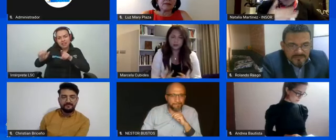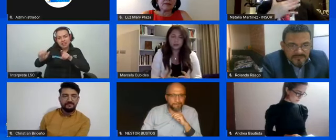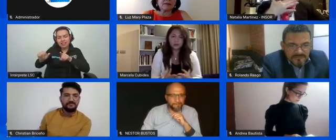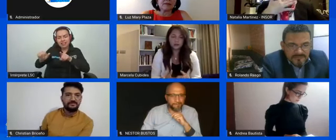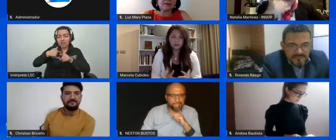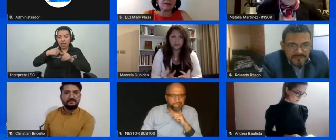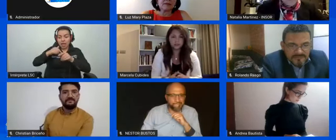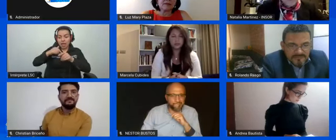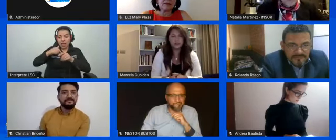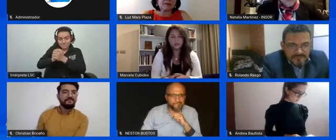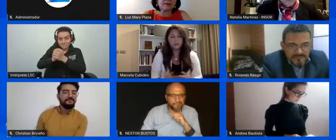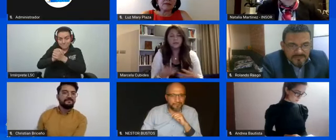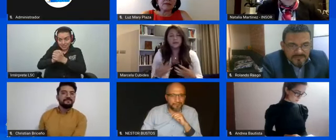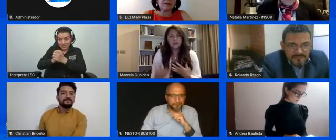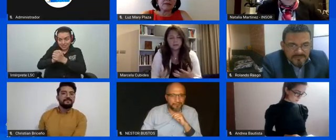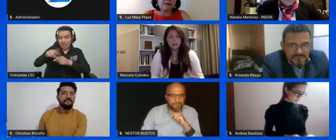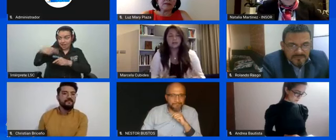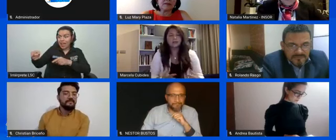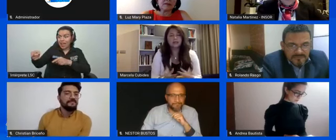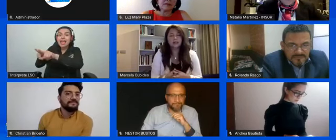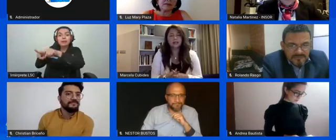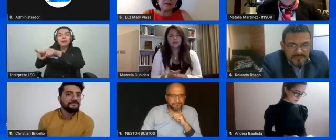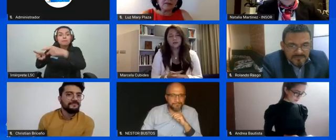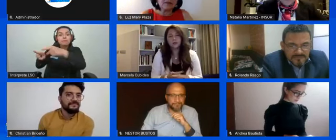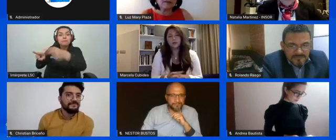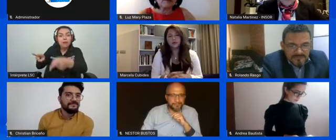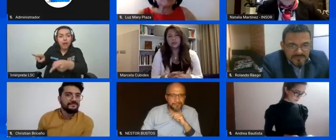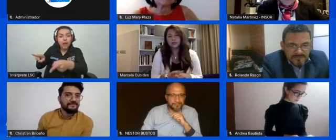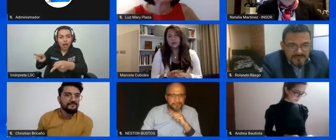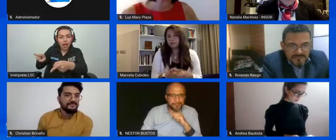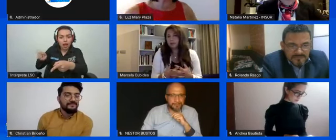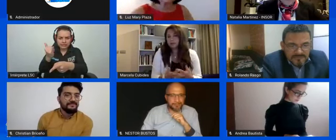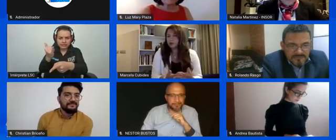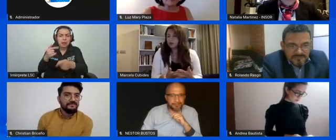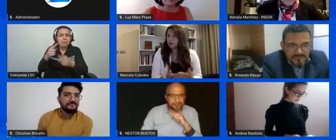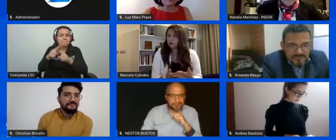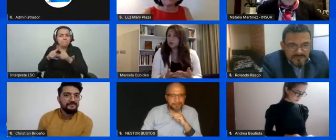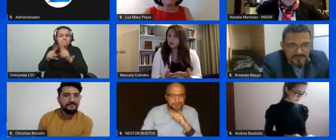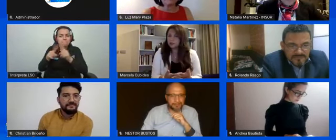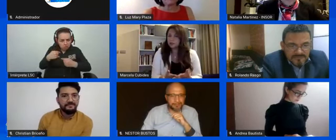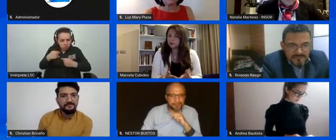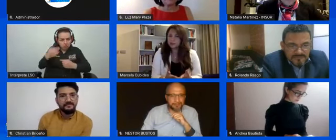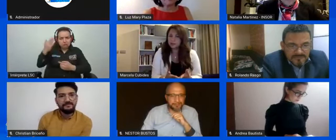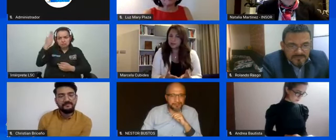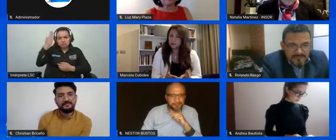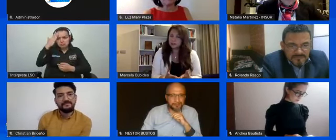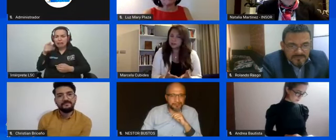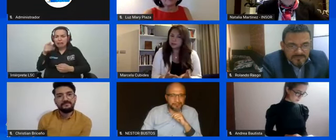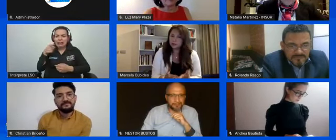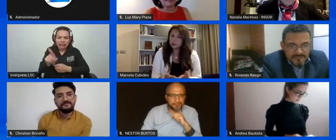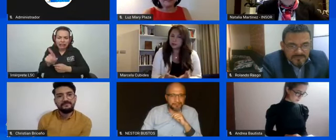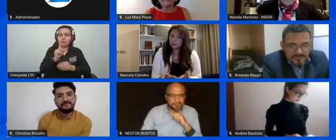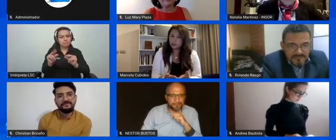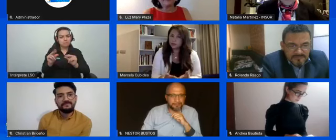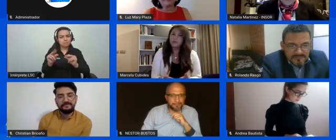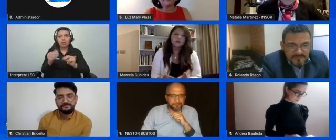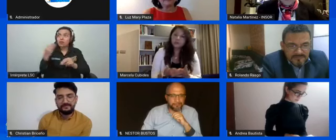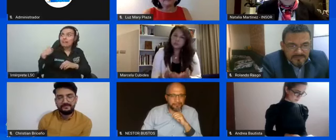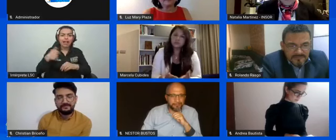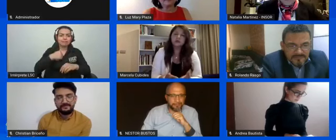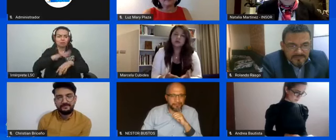conocimiento, lo cual era un inmenso reto. Empecé a revisar, a leer un poco, y parte de lo que me di cuenta rápidamente es que el INSOR estaba lleno de